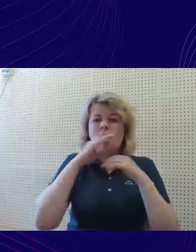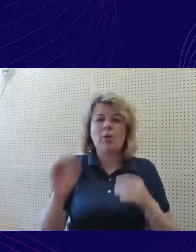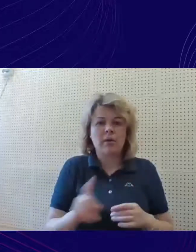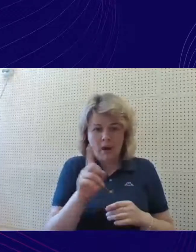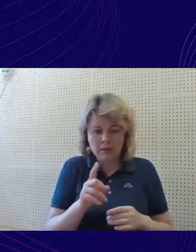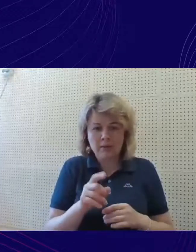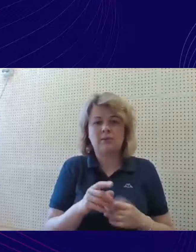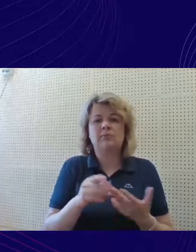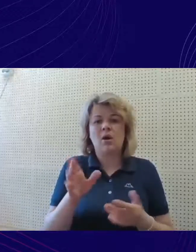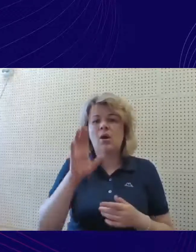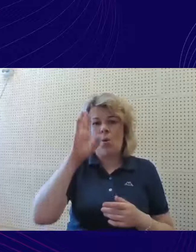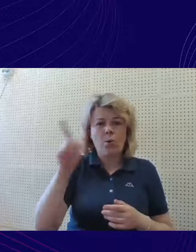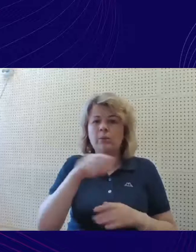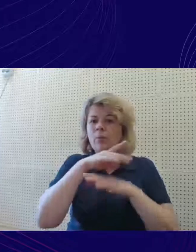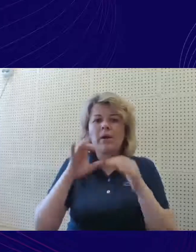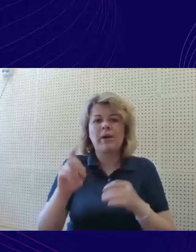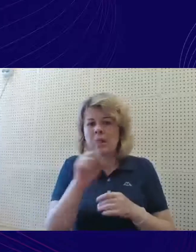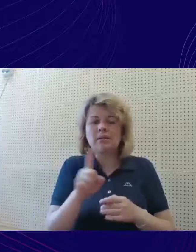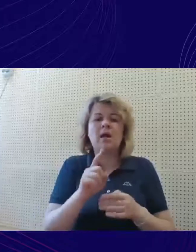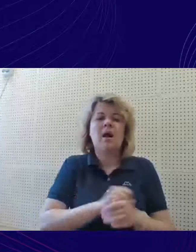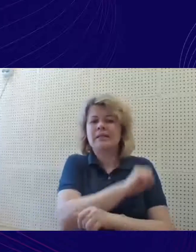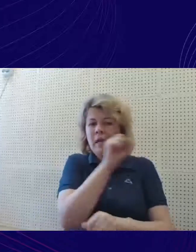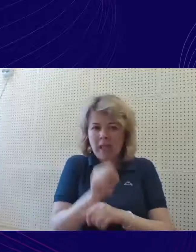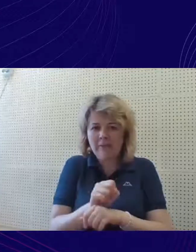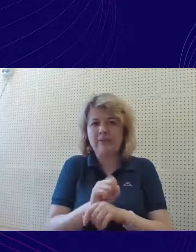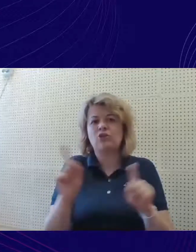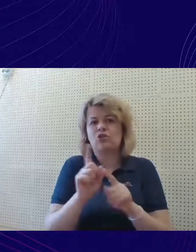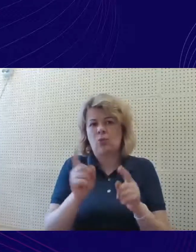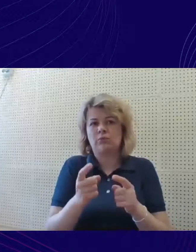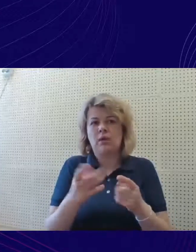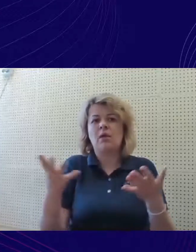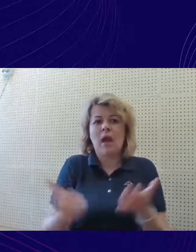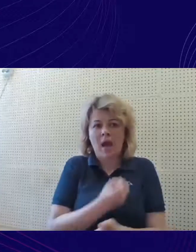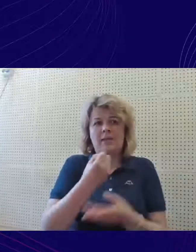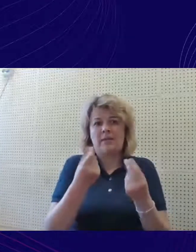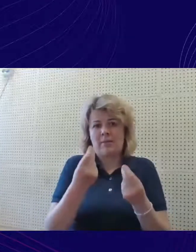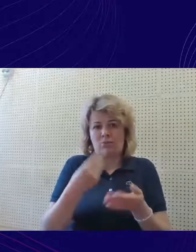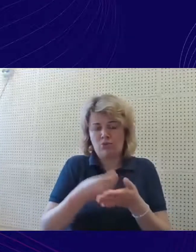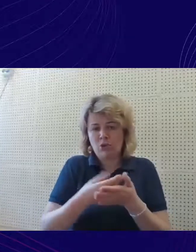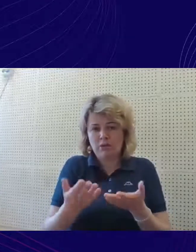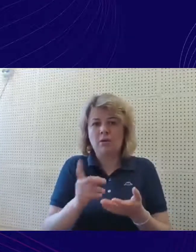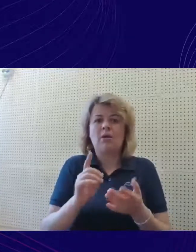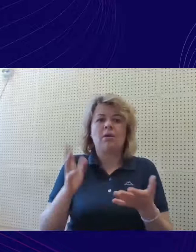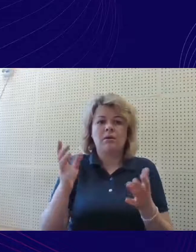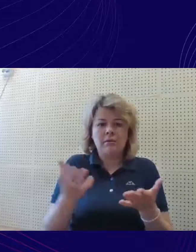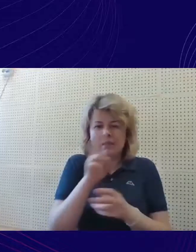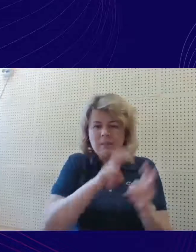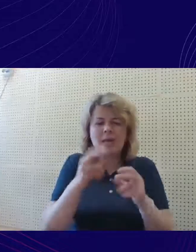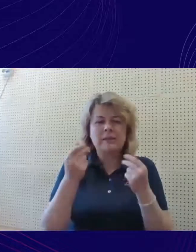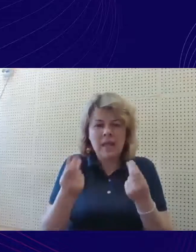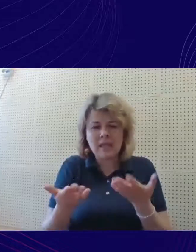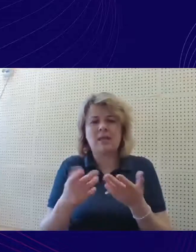того, что заканчивался бюджет, находил какие-то деньги, обманывал актеров, приглашал их в один проект на одну роль,